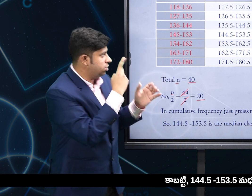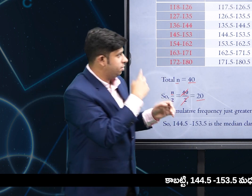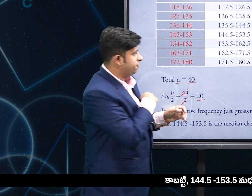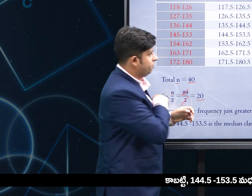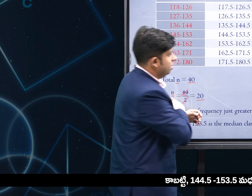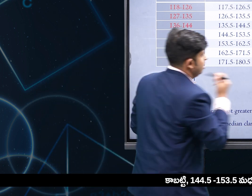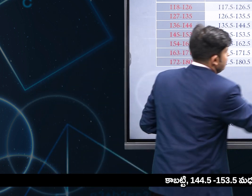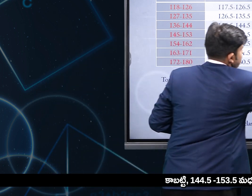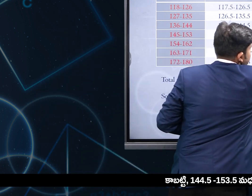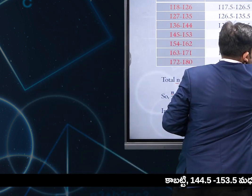144.5 నుంచి